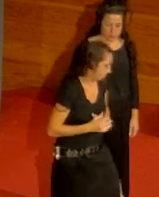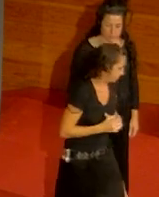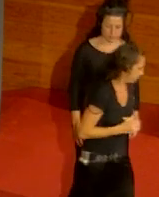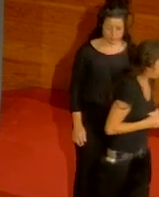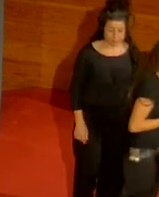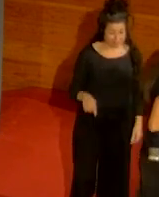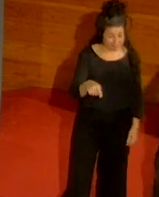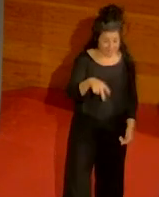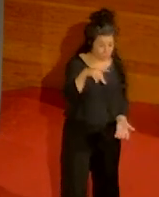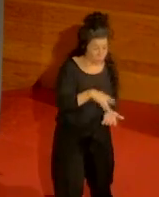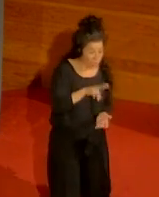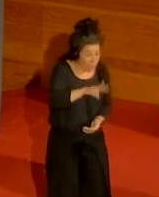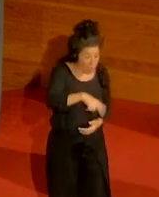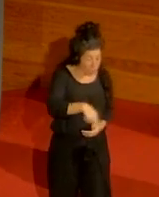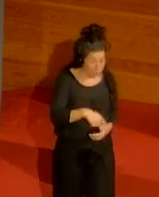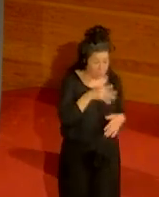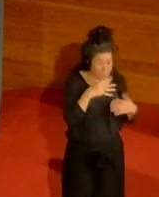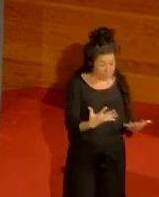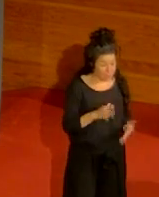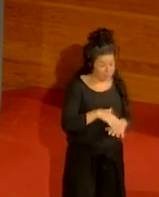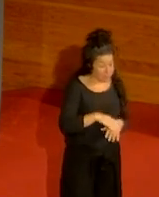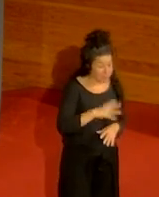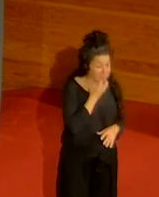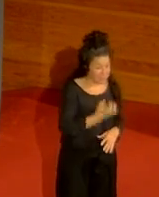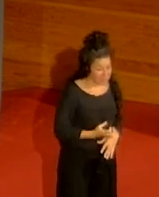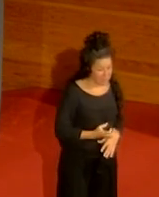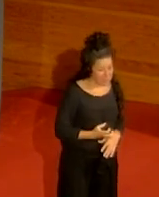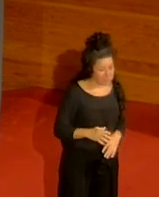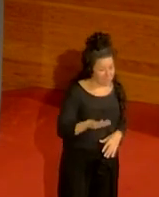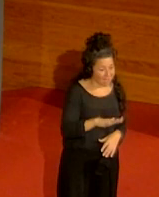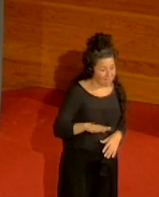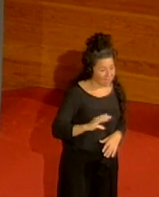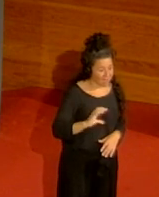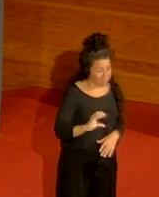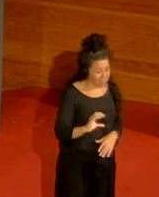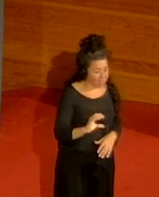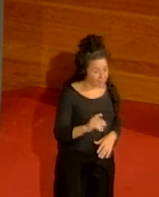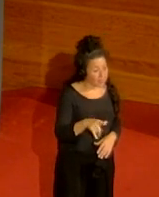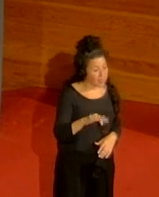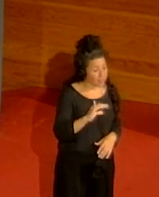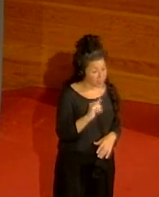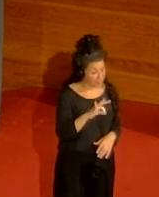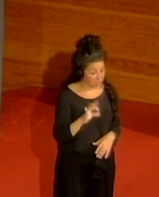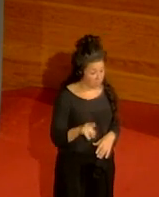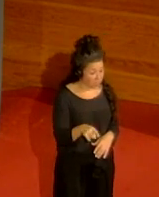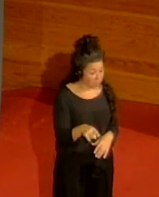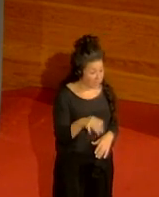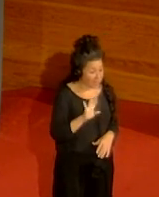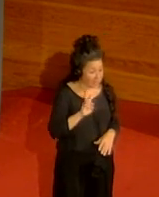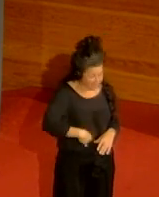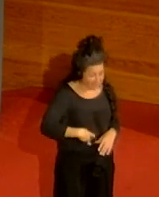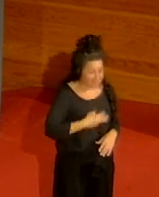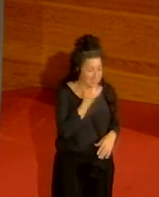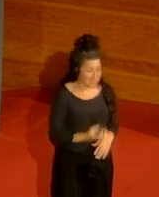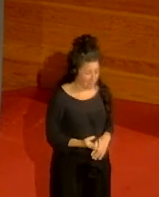Y hoy por hoy para muchos israelíes el área cedes y Jordania es Israel porque realmente la única autoridad que hay en